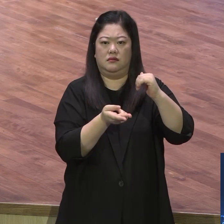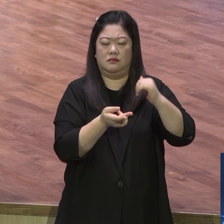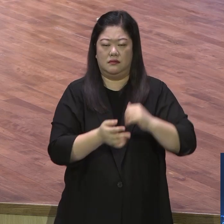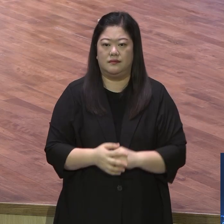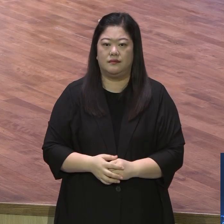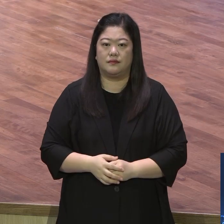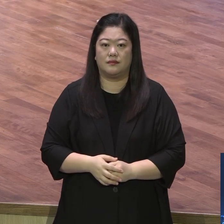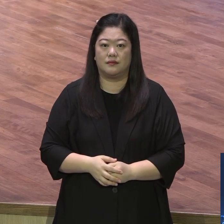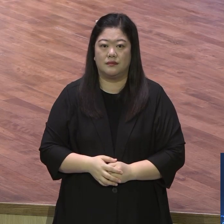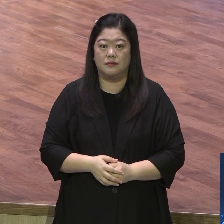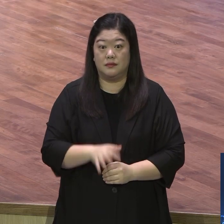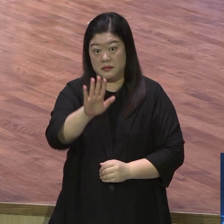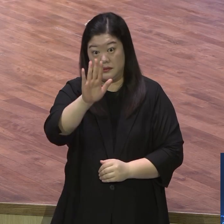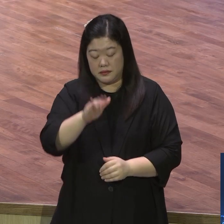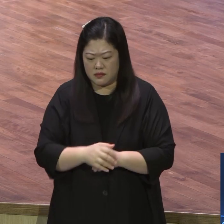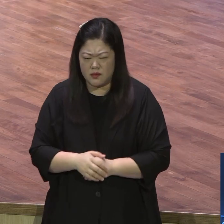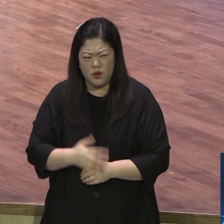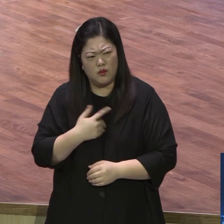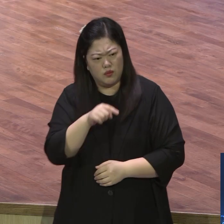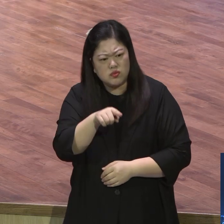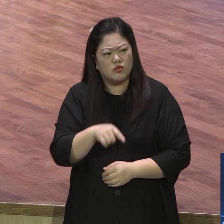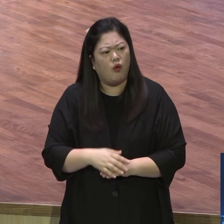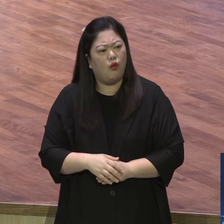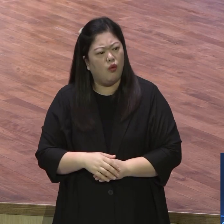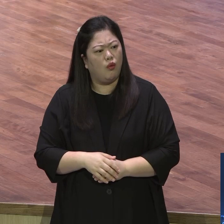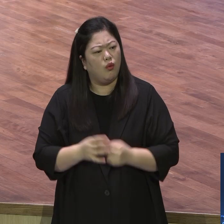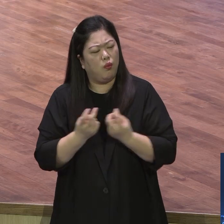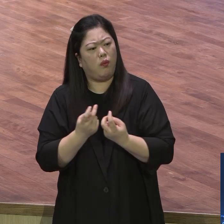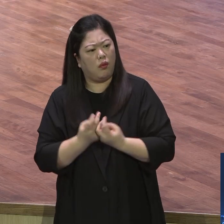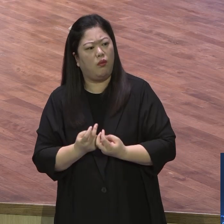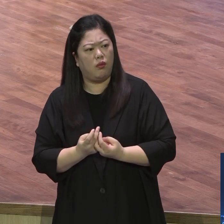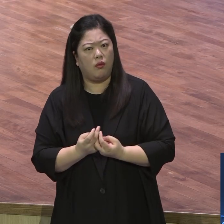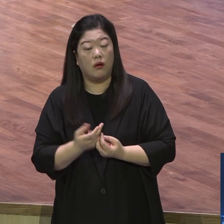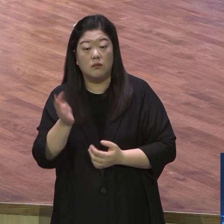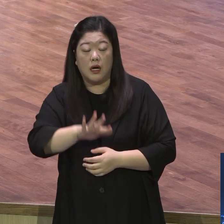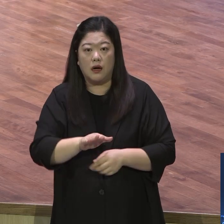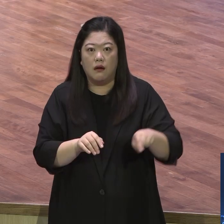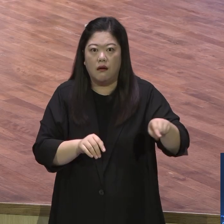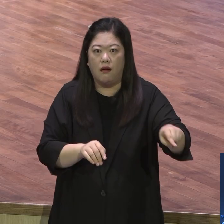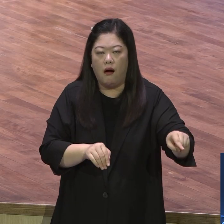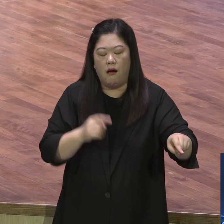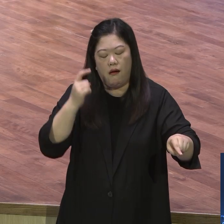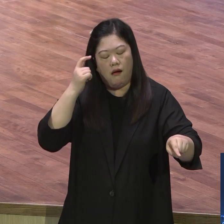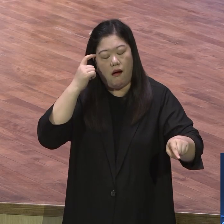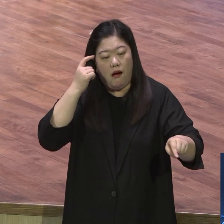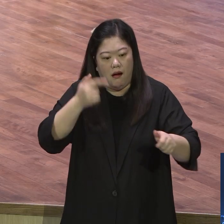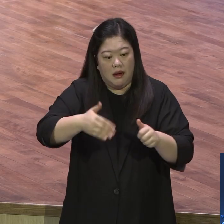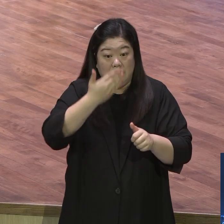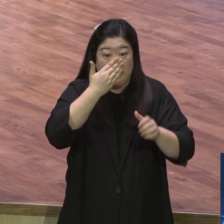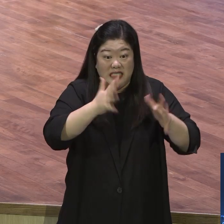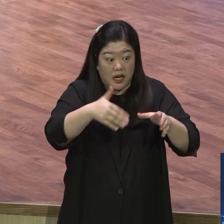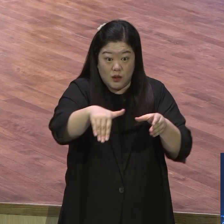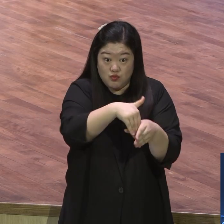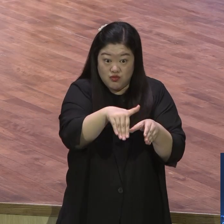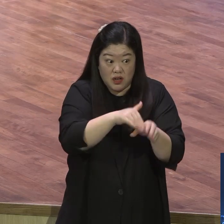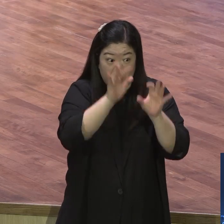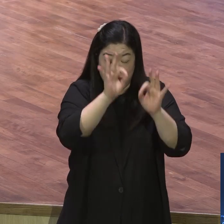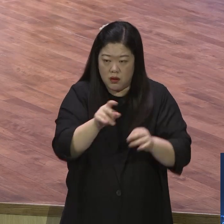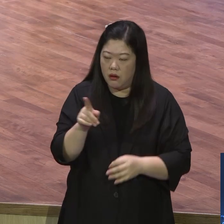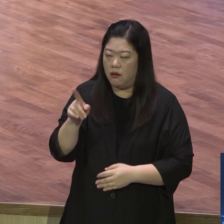당시의 이 상황 속에 들어가 보면 이런 생각하기까지 이런 생각을 한다는 것